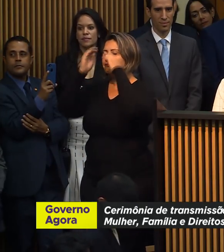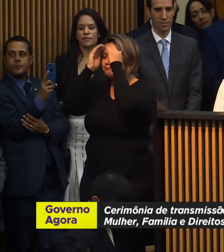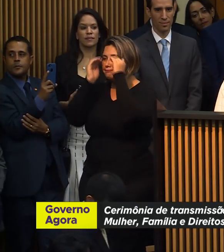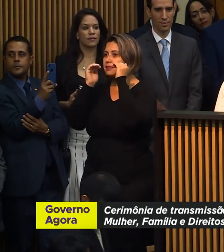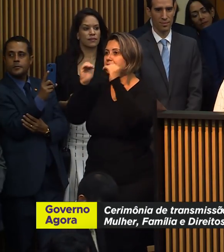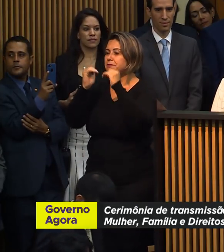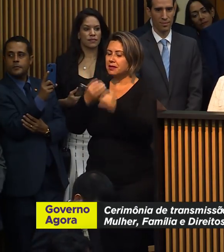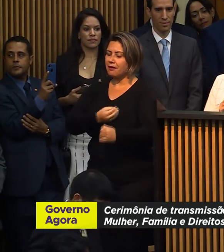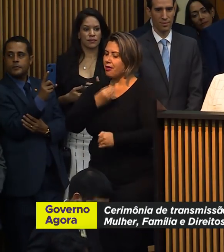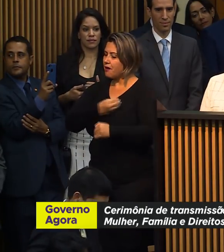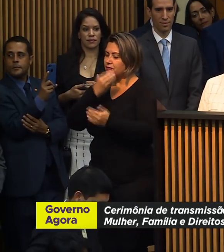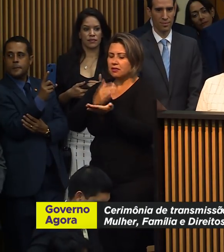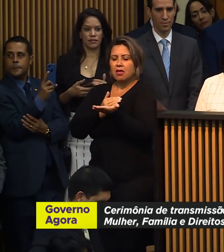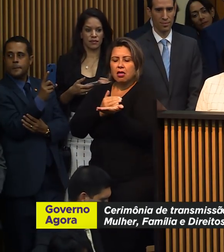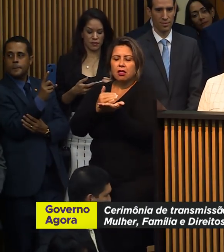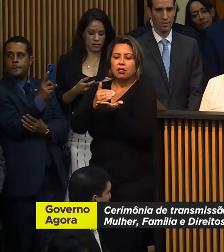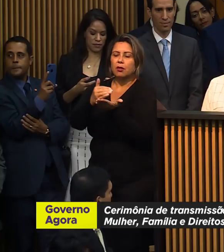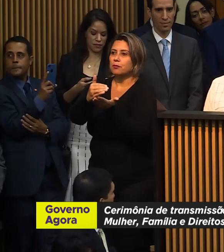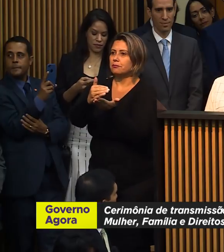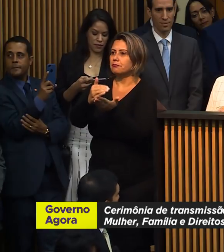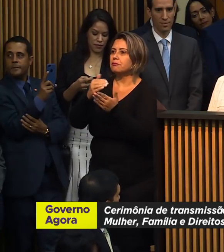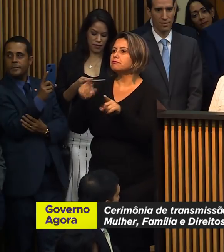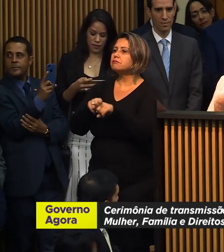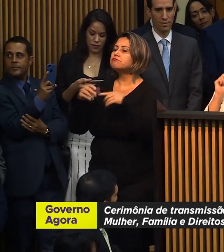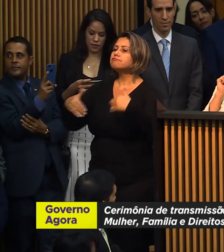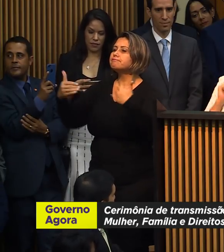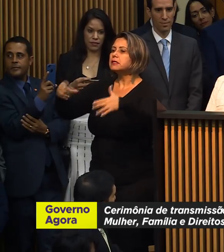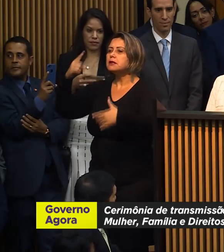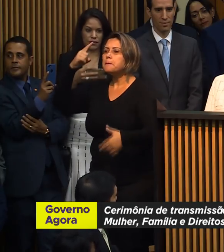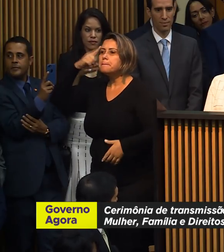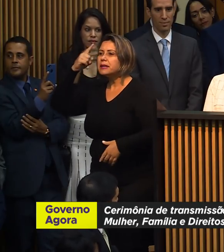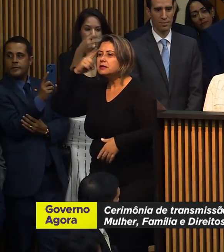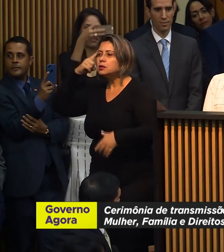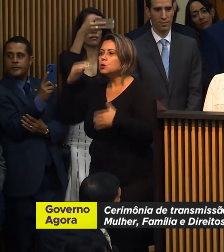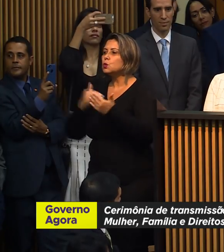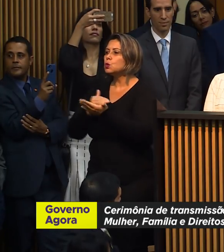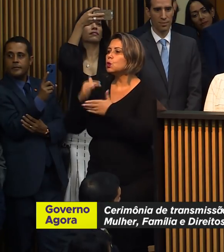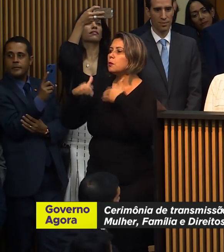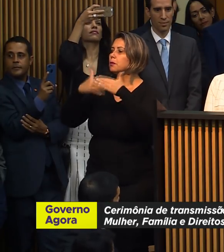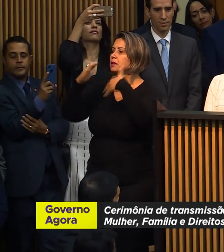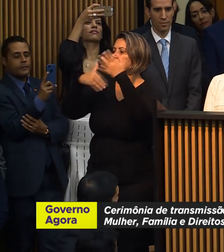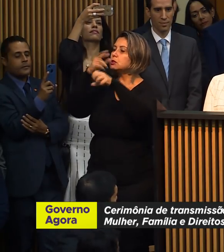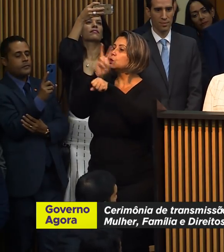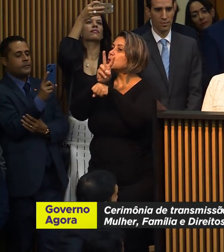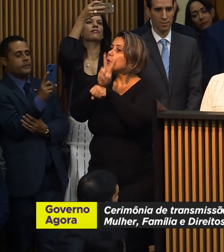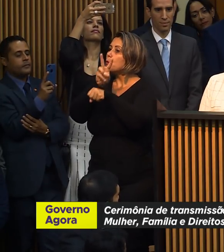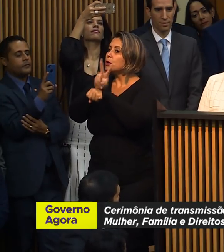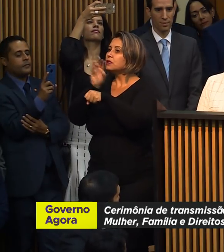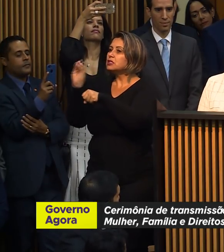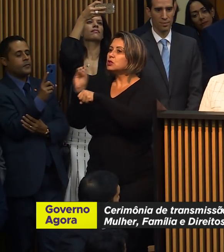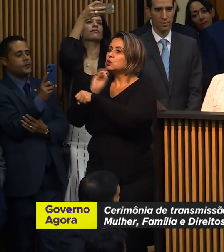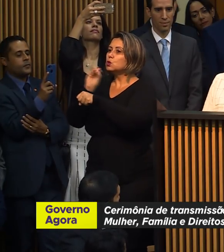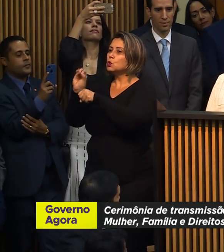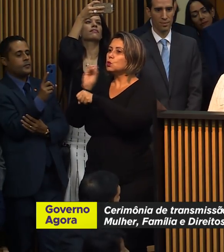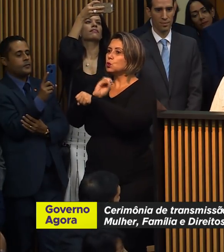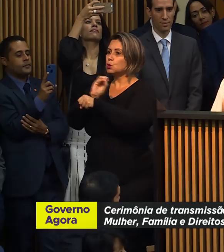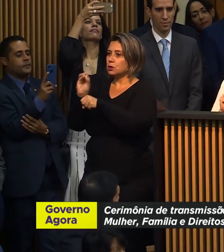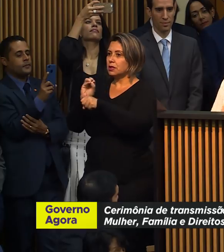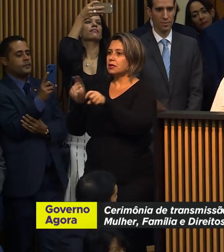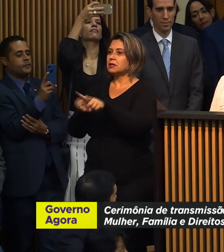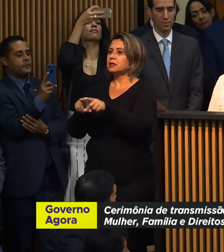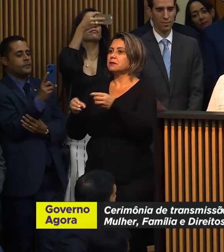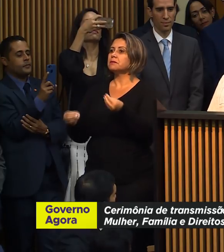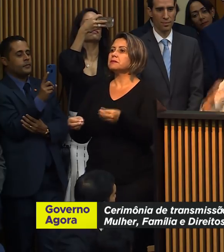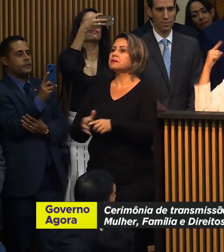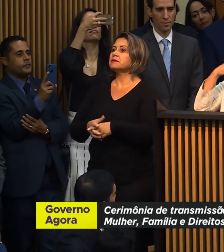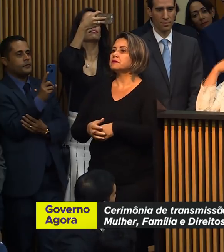ponto de partida. Esse ministério foi pensado e estruturado a partir dela, de sua proteção e seu cuidado. No que depender